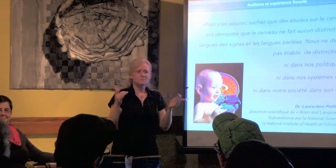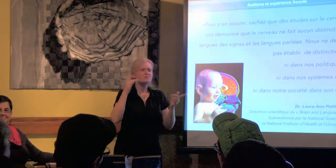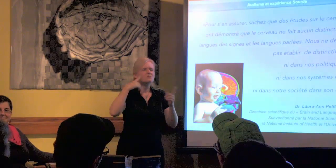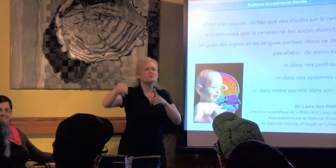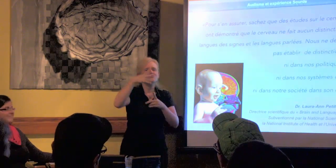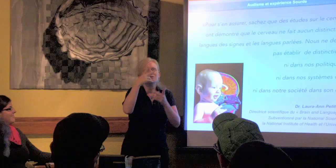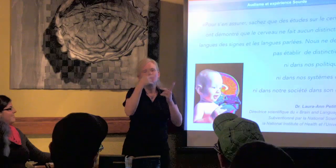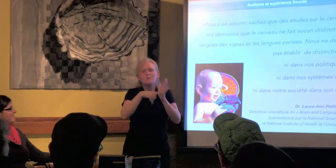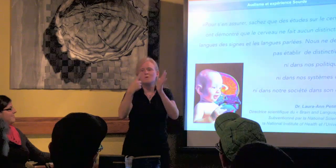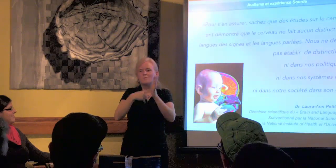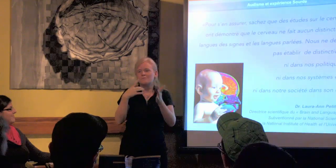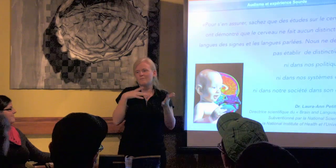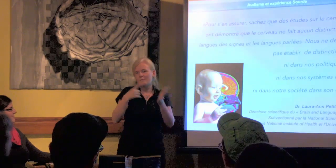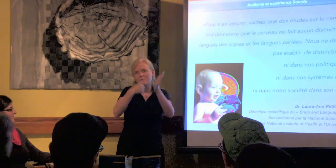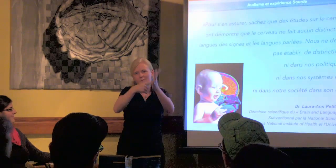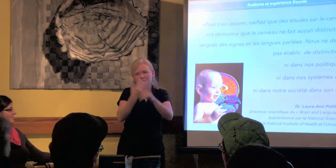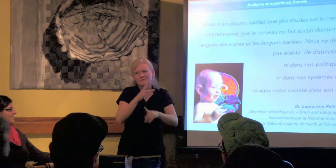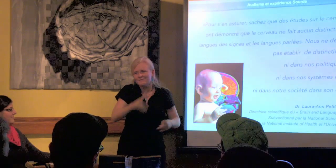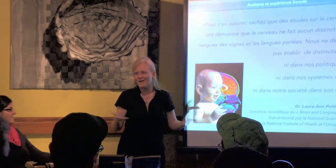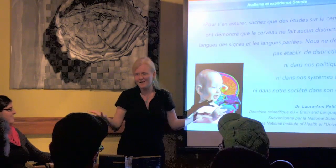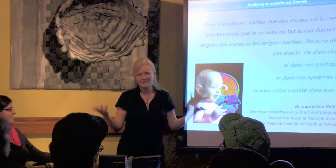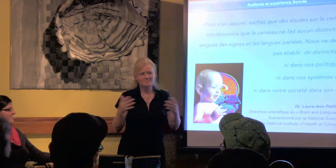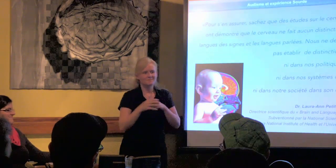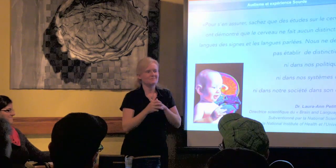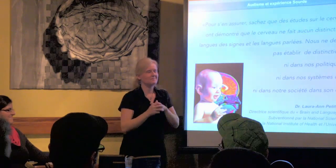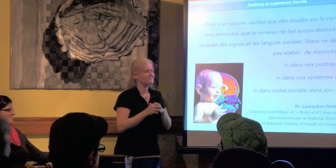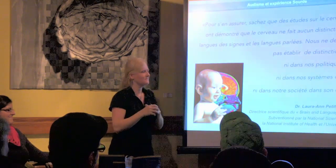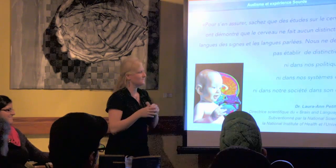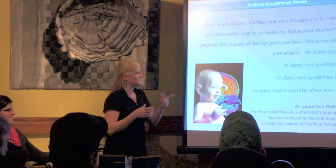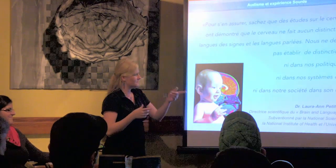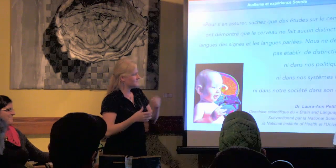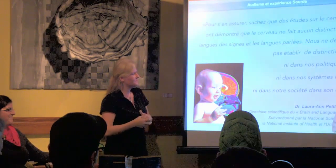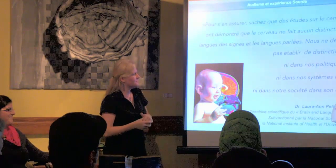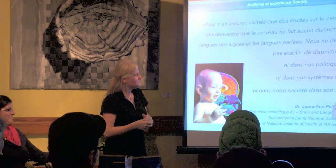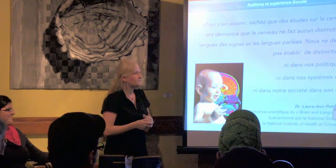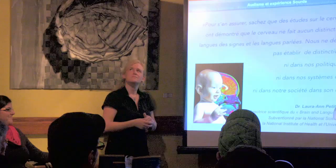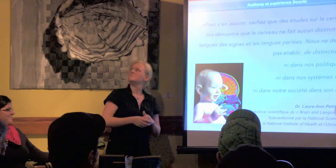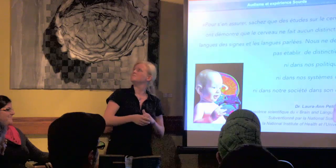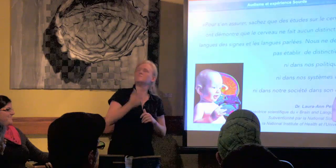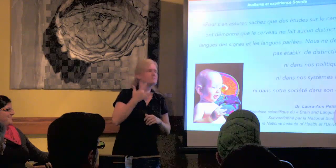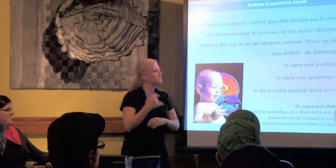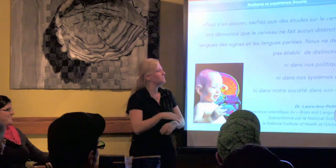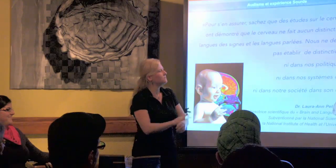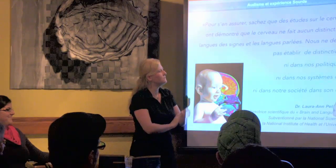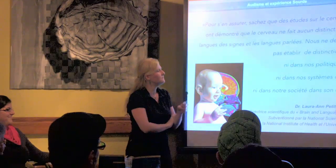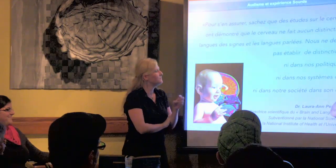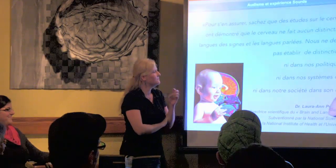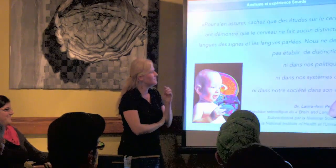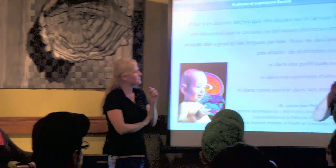C'est un peu quand même ironique quoi, de voir un tel cas. Et c'est ce genre de cas qui se répète, qui est très frustrant.